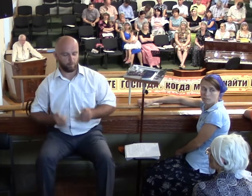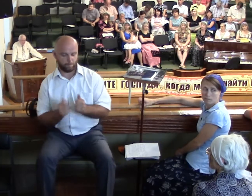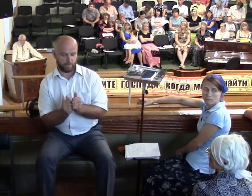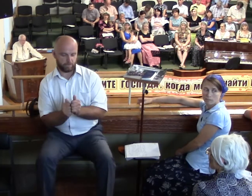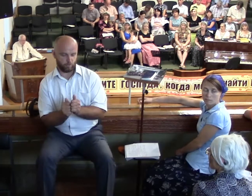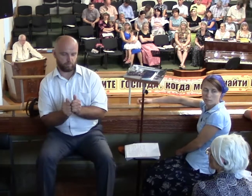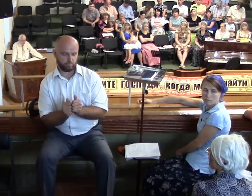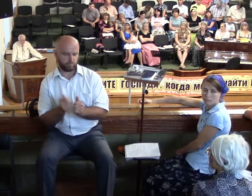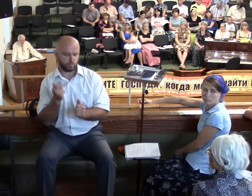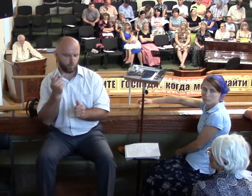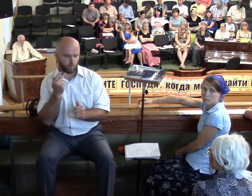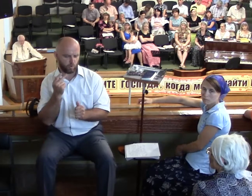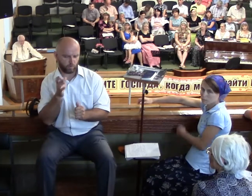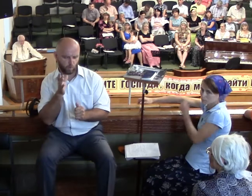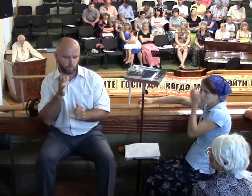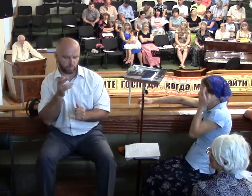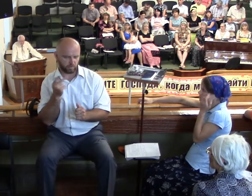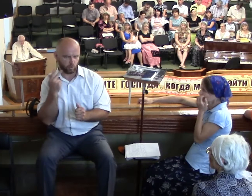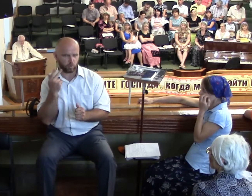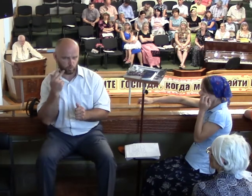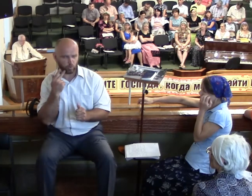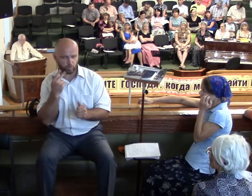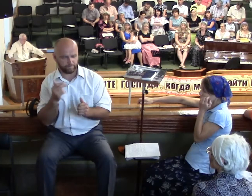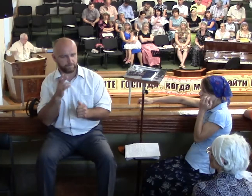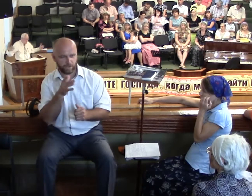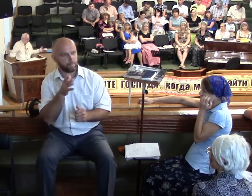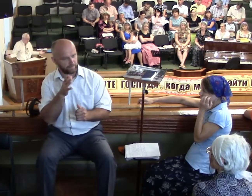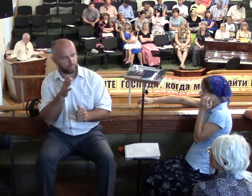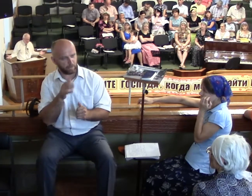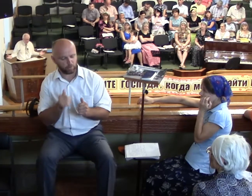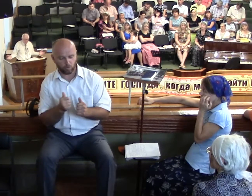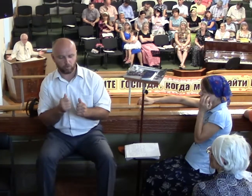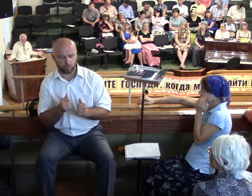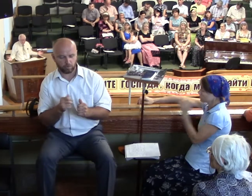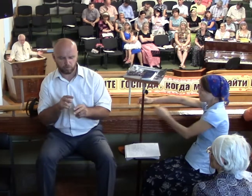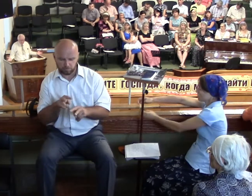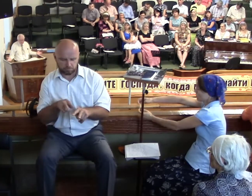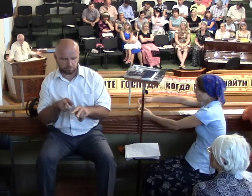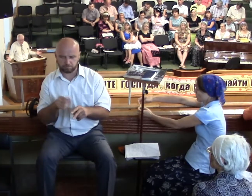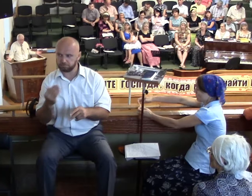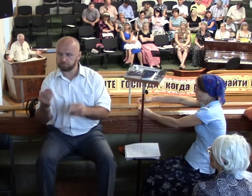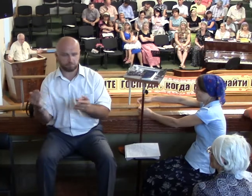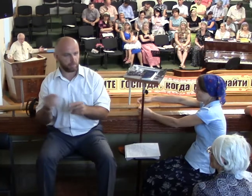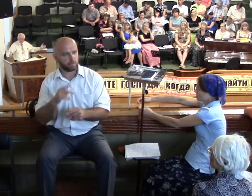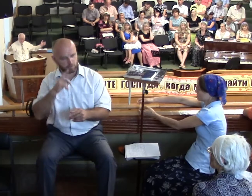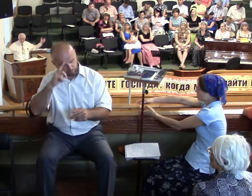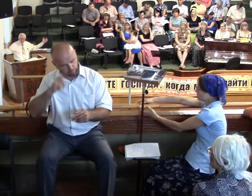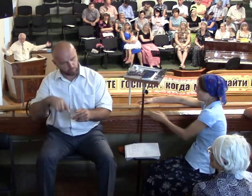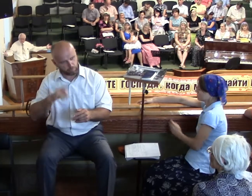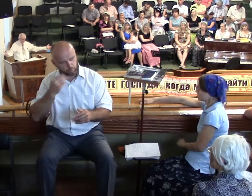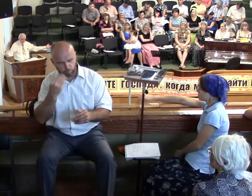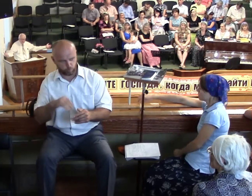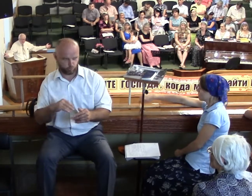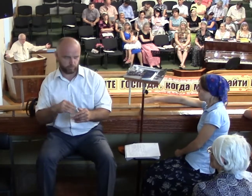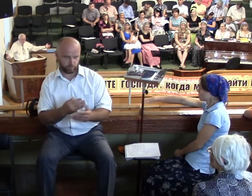как он проходит. Он ничего не делал, он ничего не проповедовал, он ничего особого